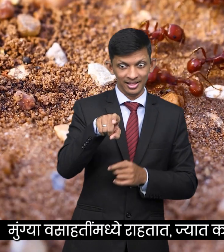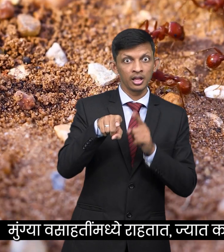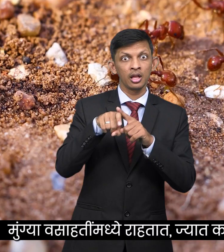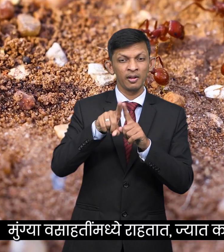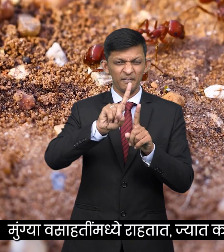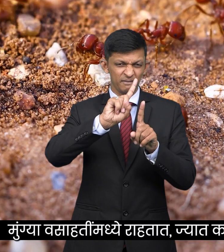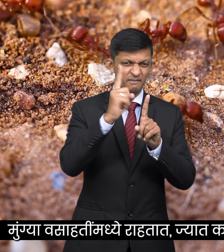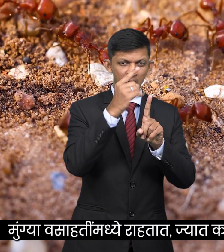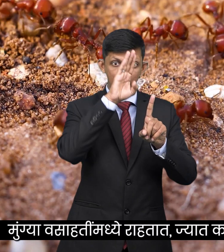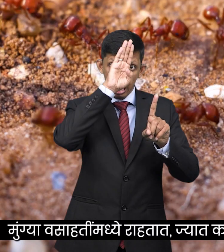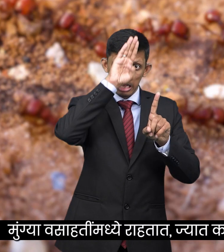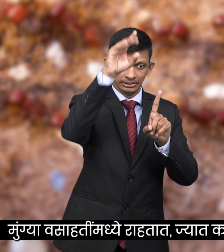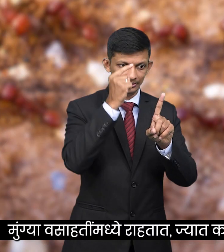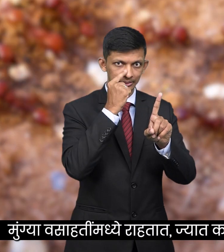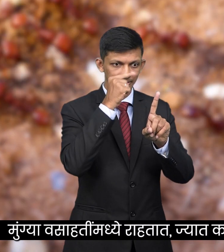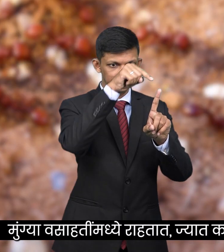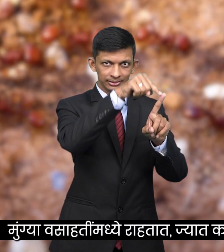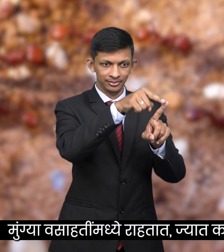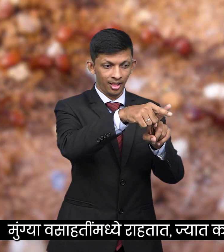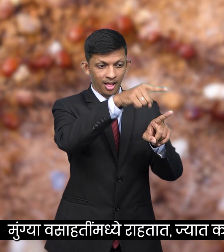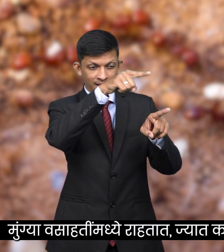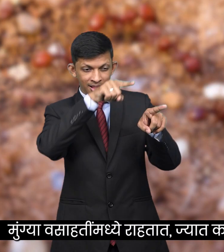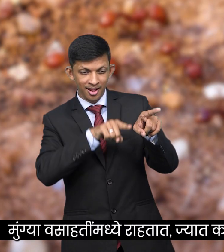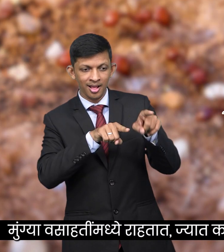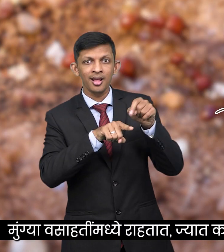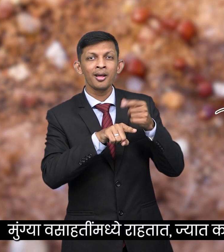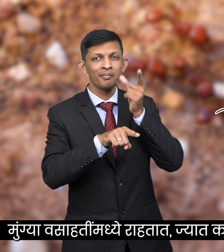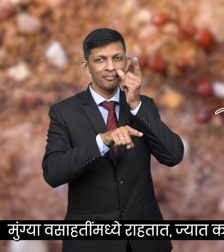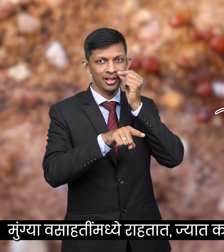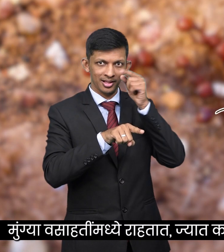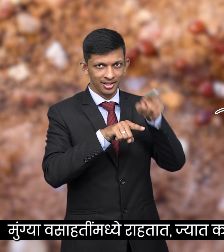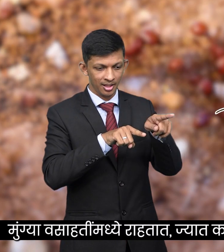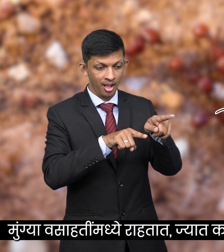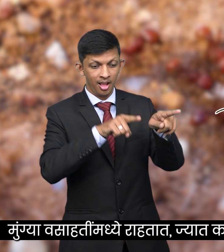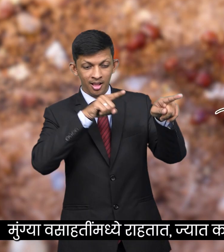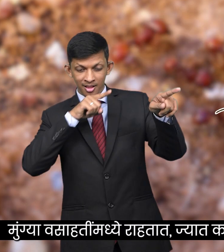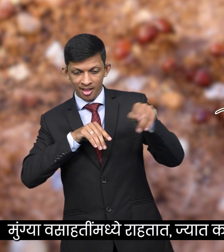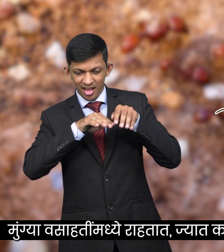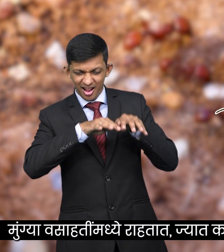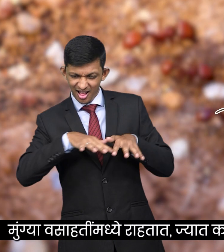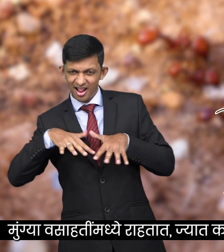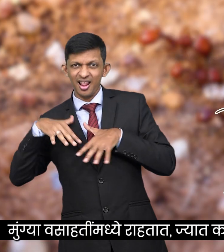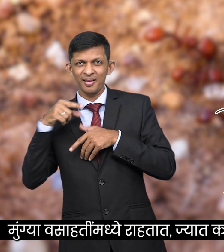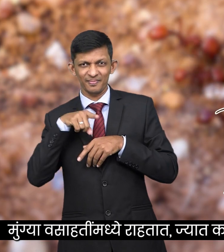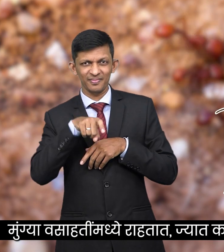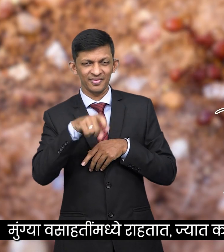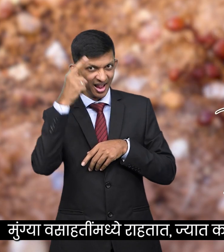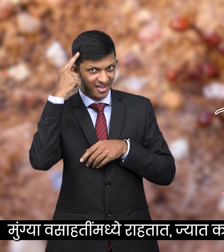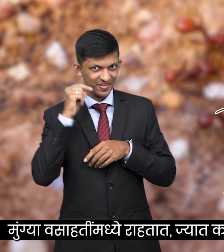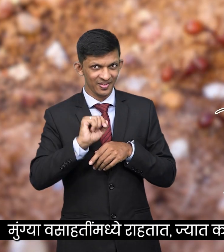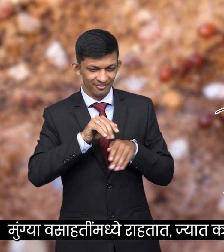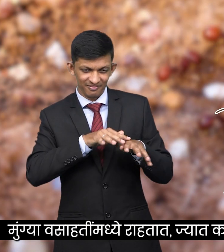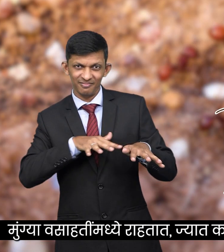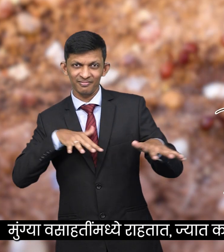मुंग्या वसाहतींमध्ये राहतात, ज्यात कामकरी मुंग्या, राणी मुंग्या